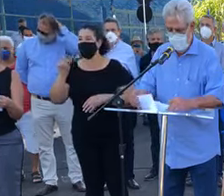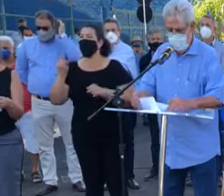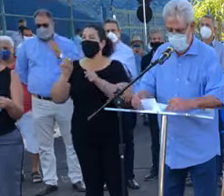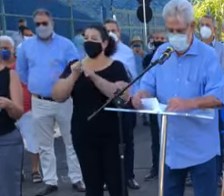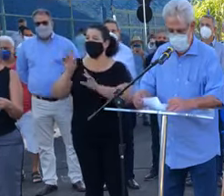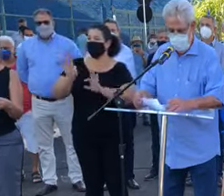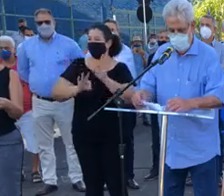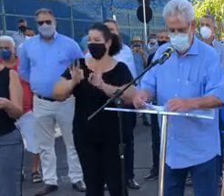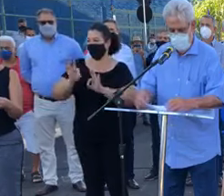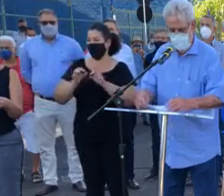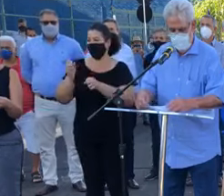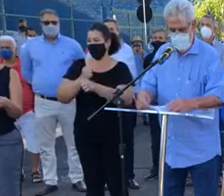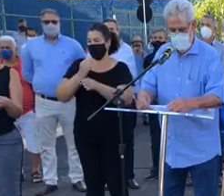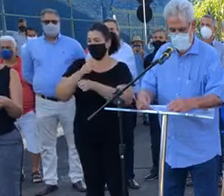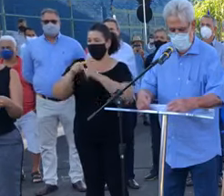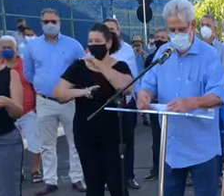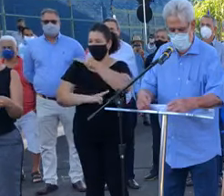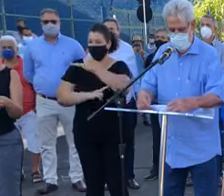projeto.